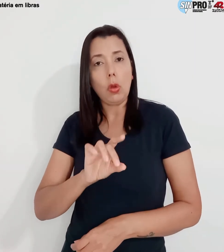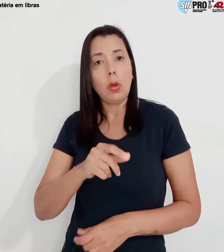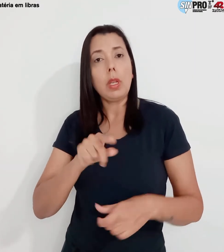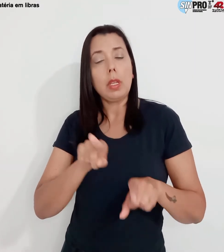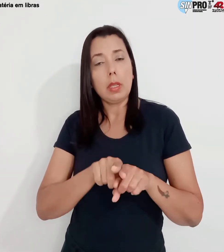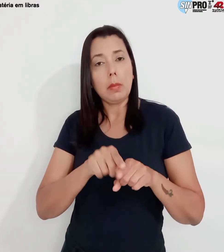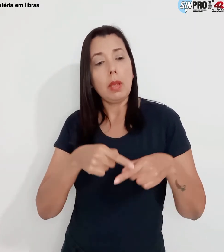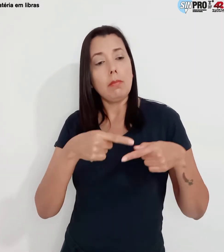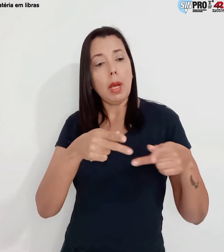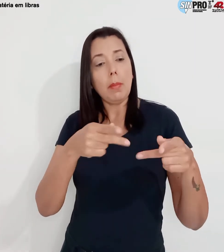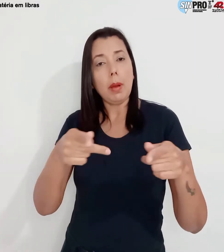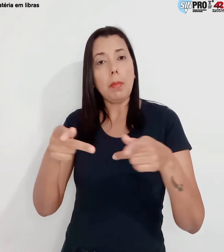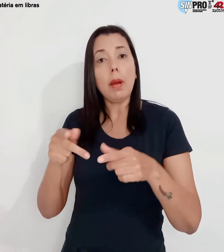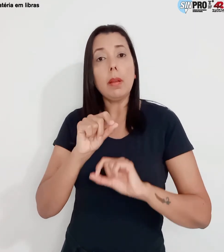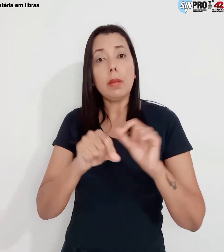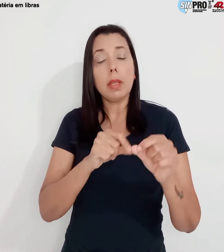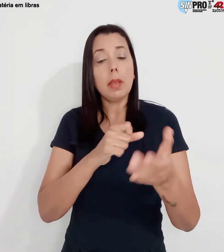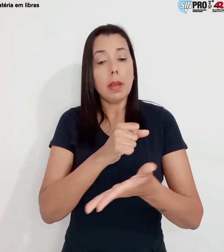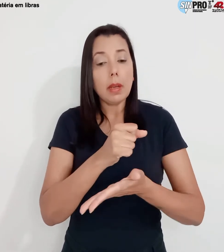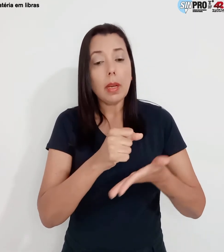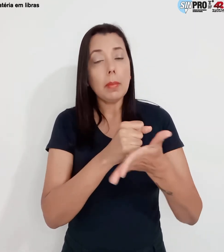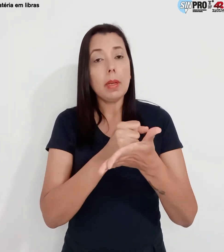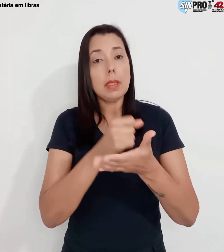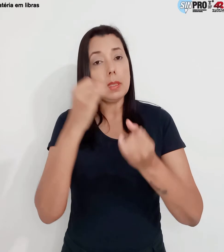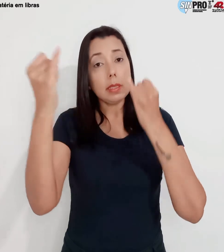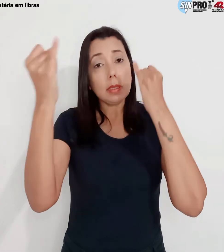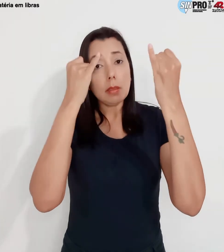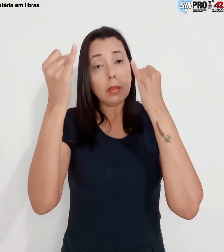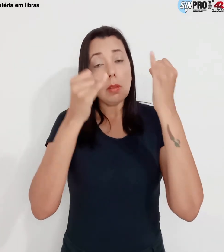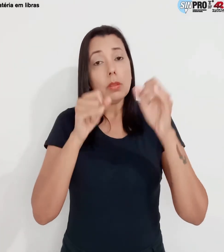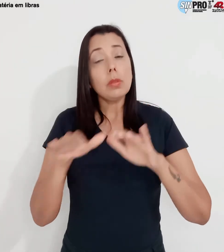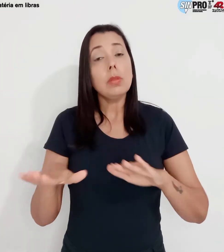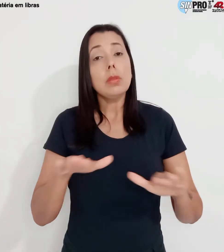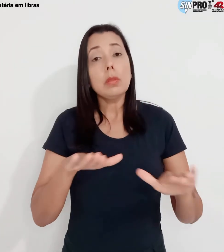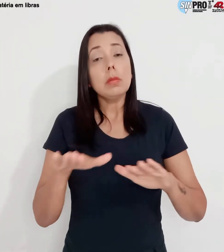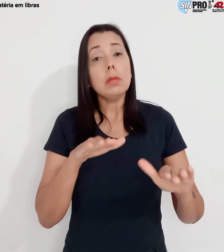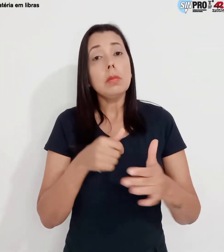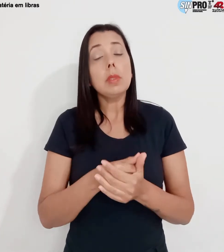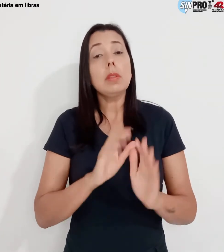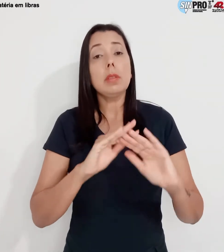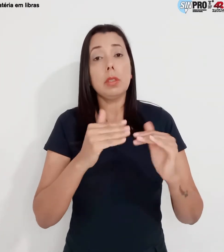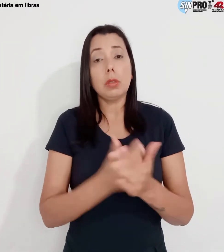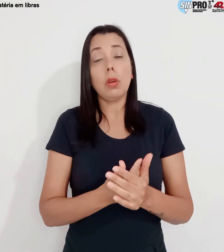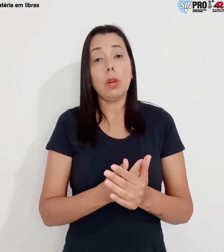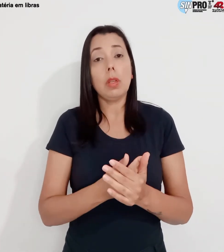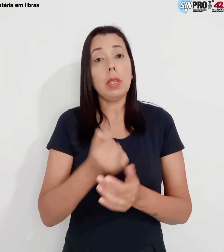mercado, seguindo as bases ideológicas do movimento Escola Sem